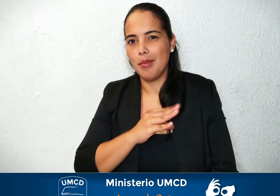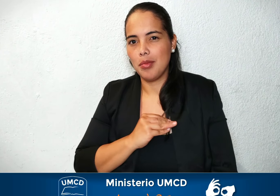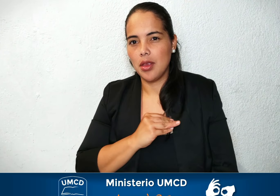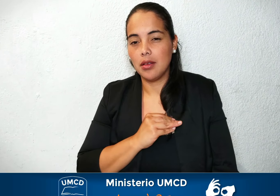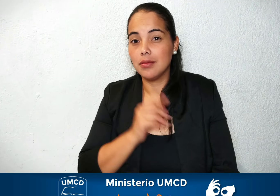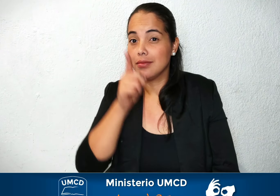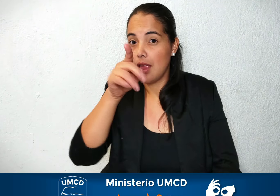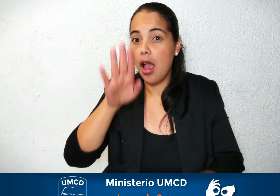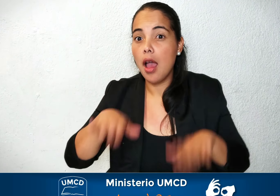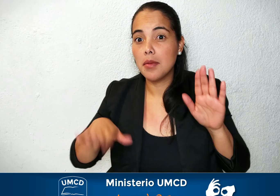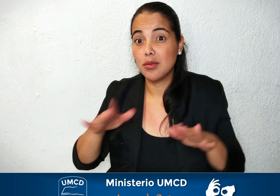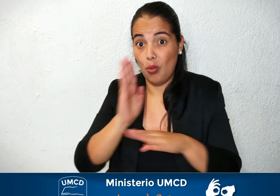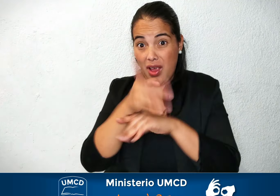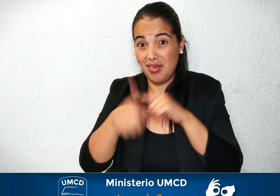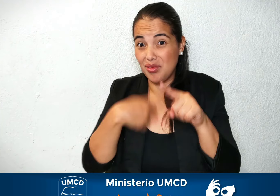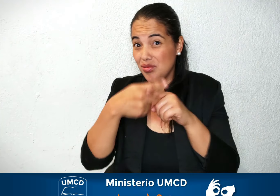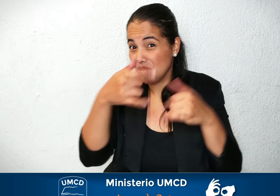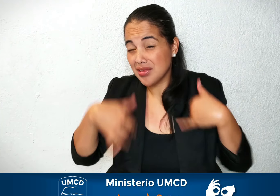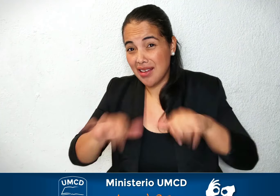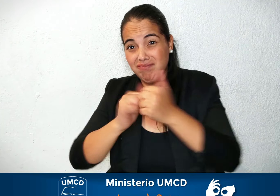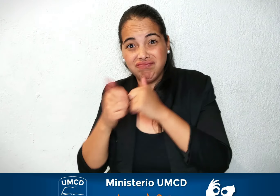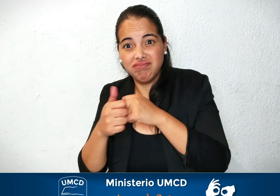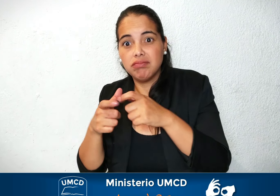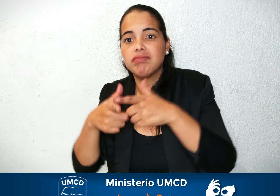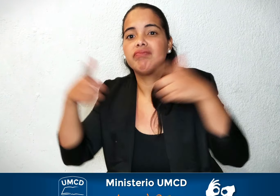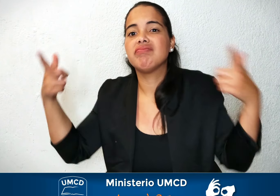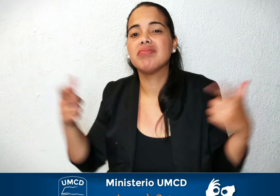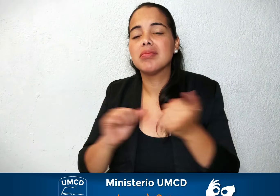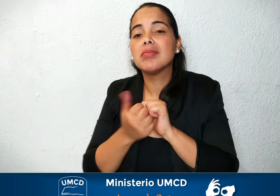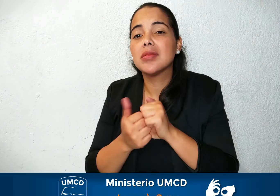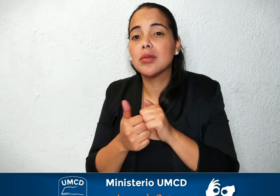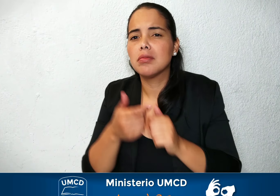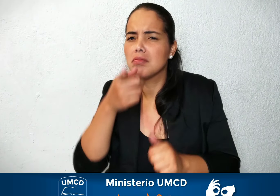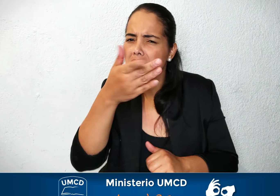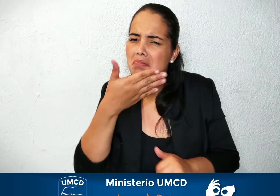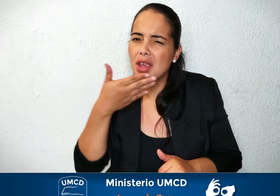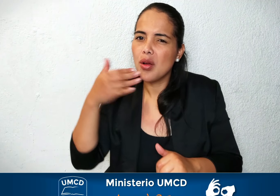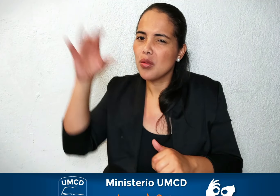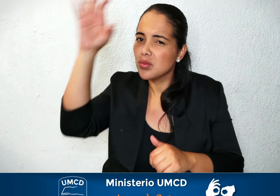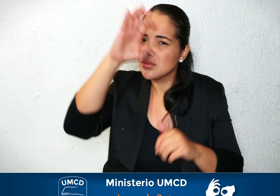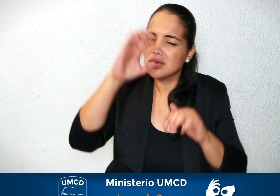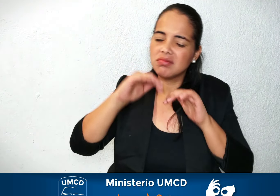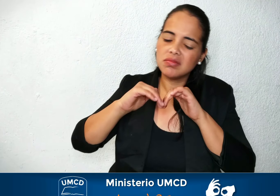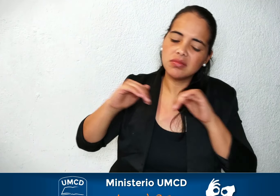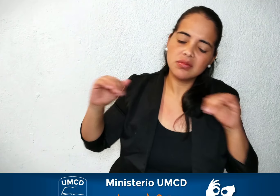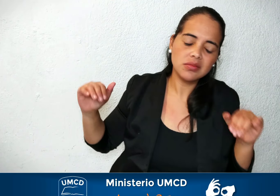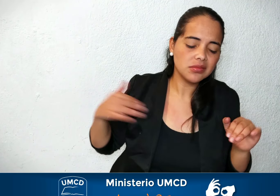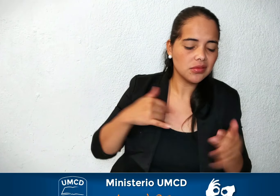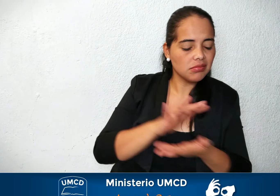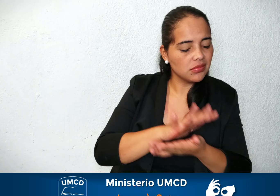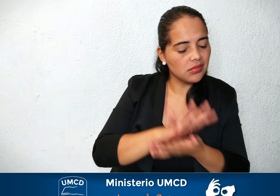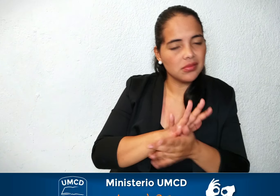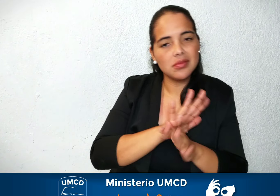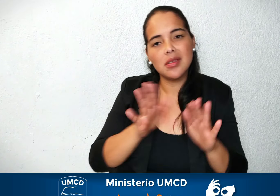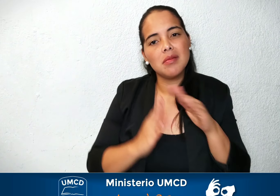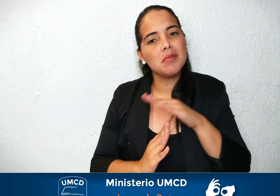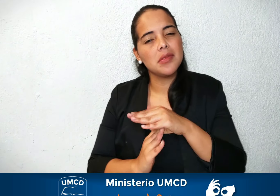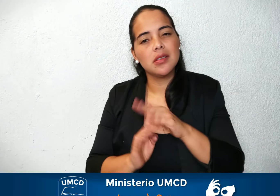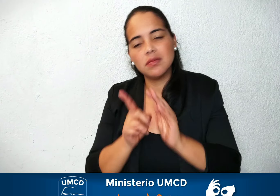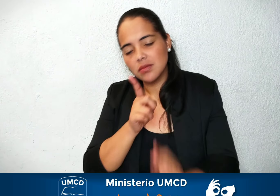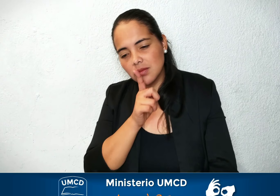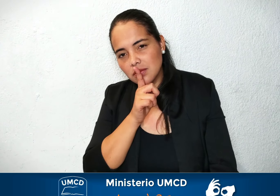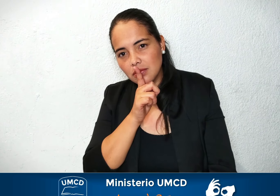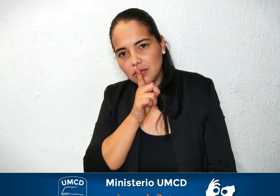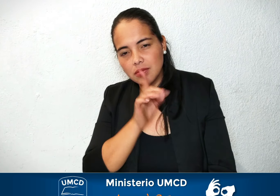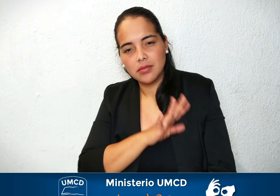A veces es mejor controlarse, quedarse callado o buscar otra instancia en otro momento para